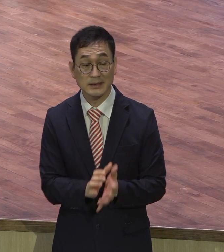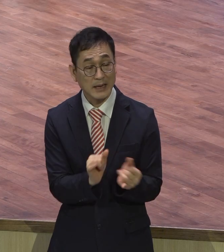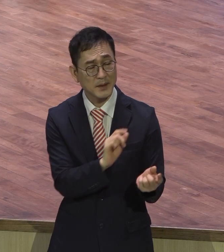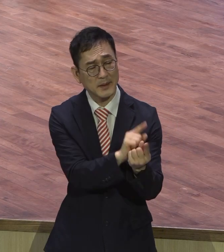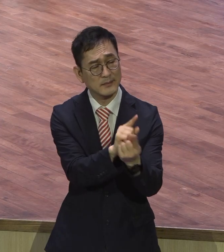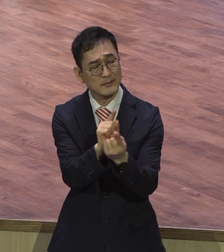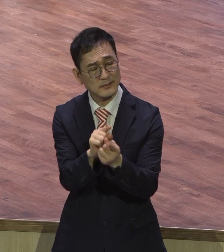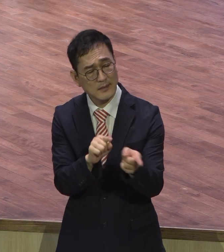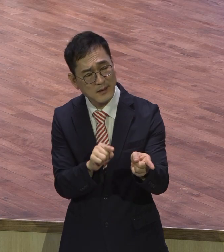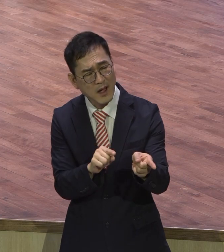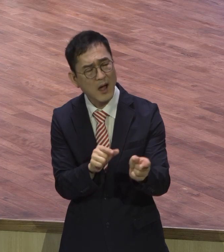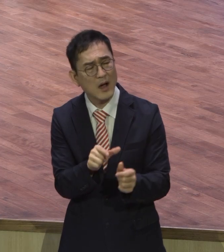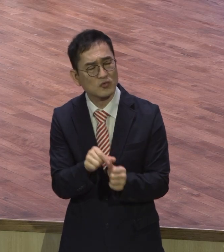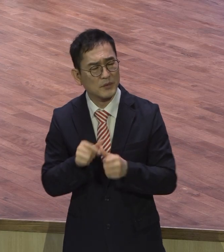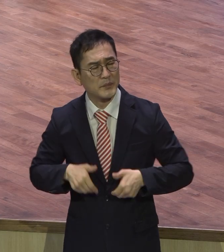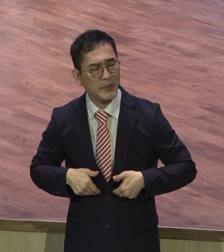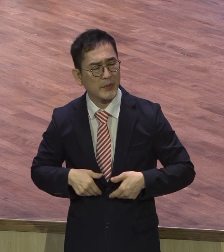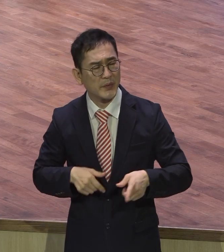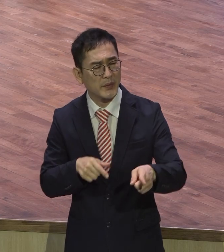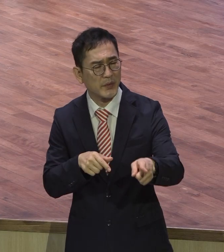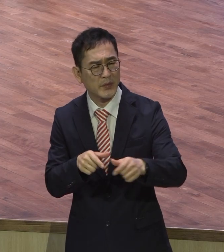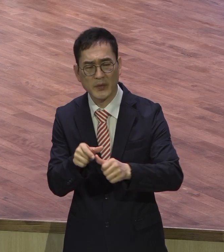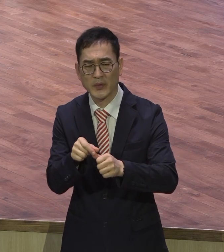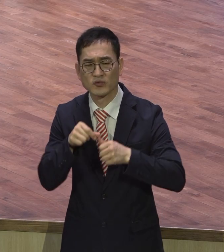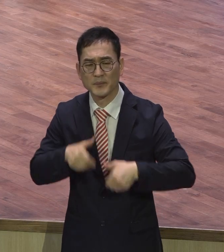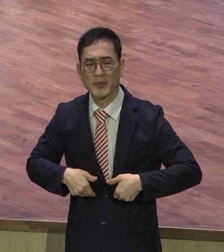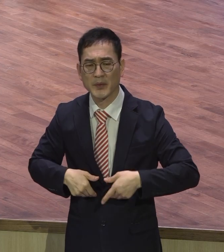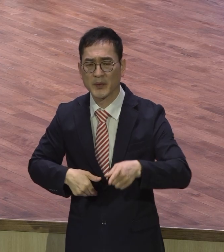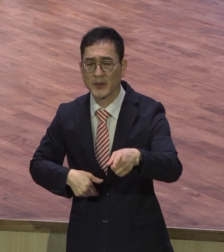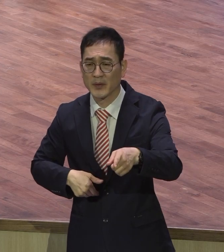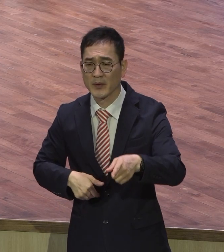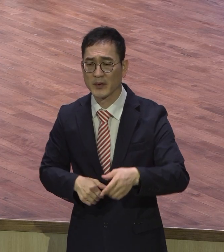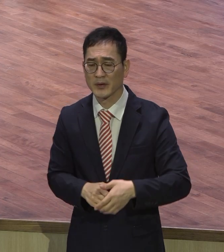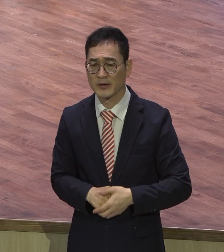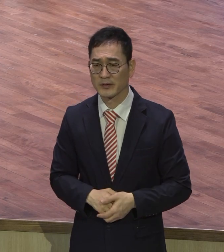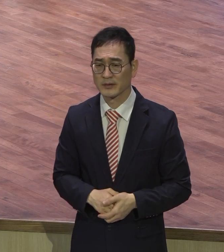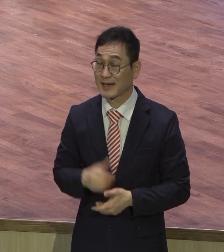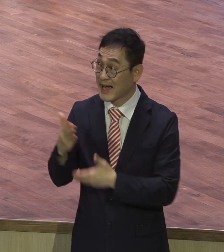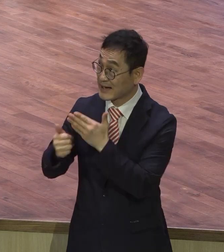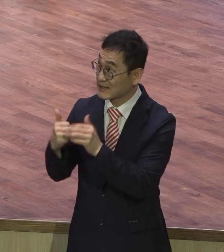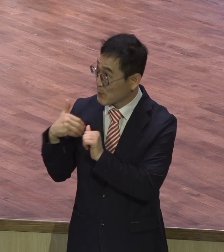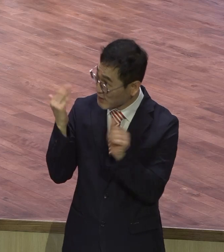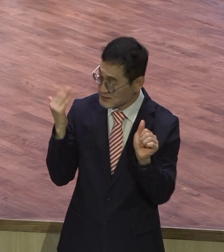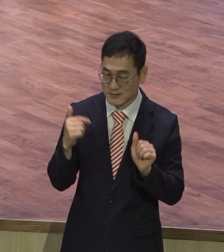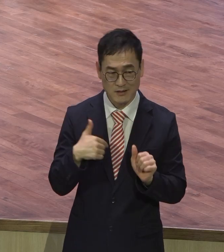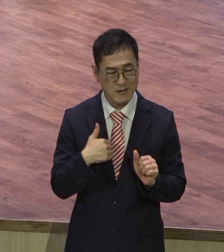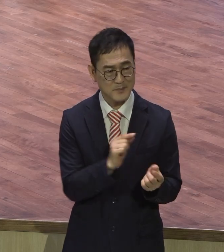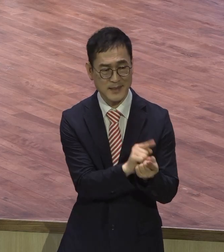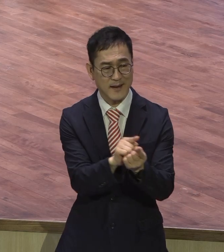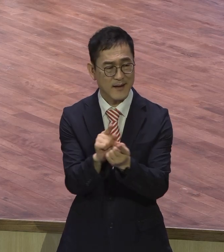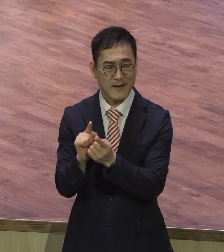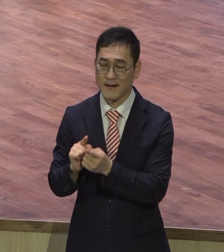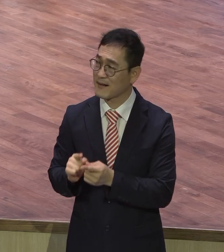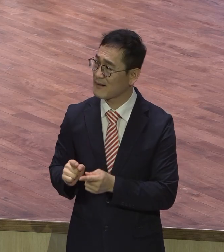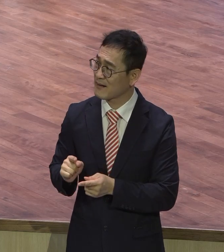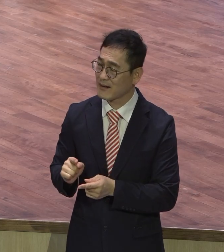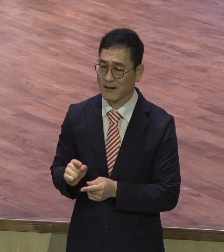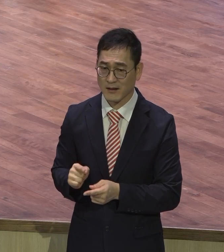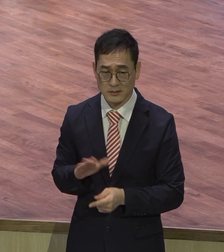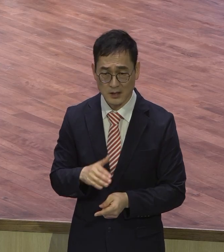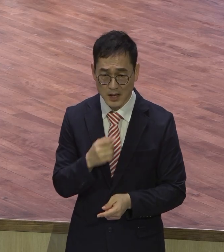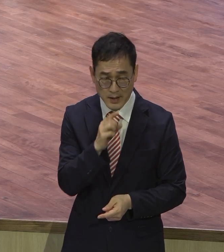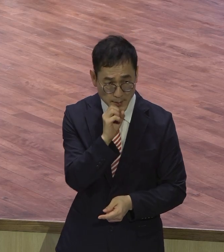이번 한중환도 하나님의 생명을 연장시켜주어서 그런 만남의 기회를 주었는데 입을 열고 복음을 말했는지 안